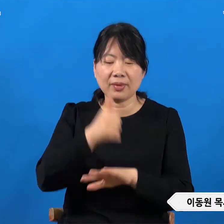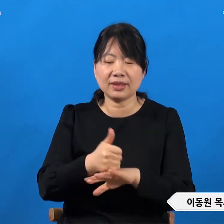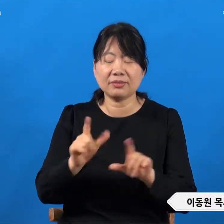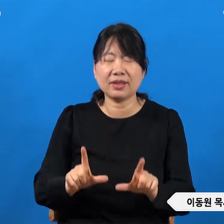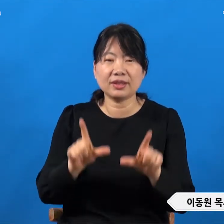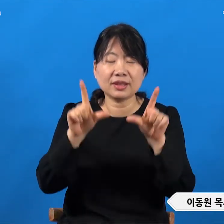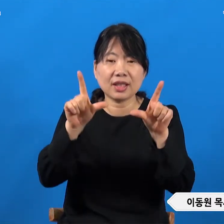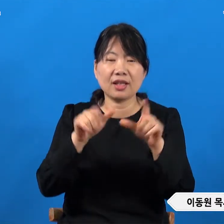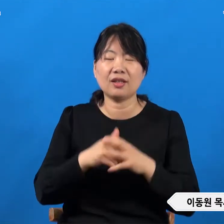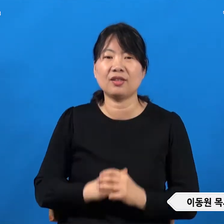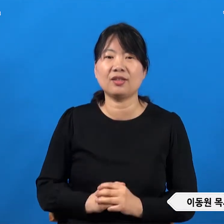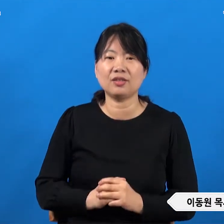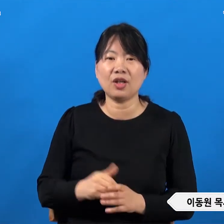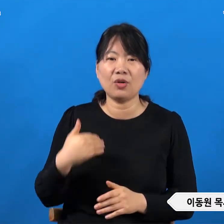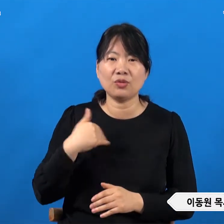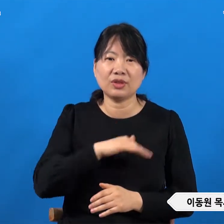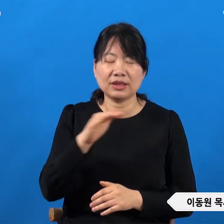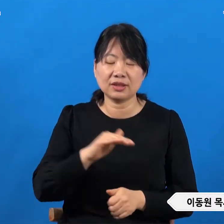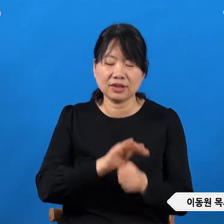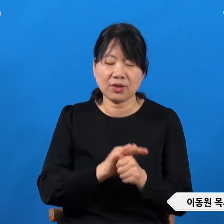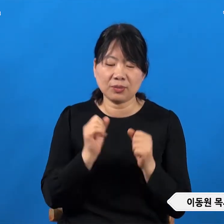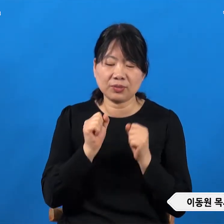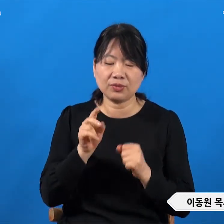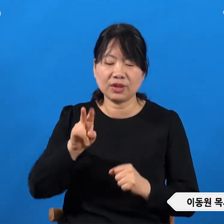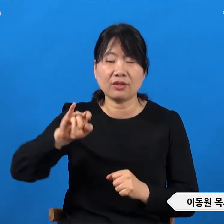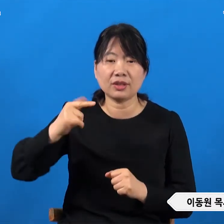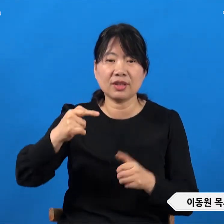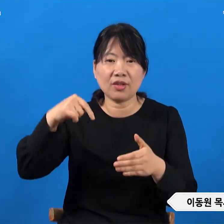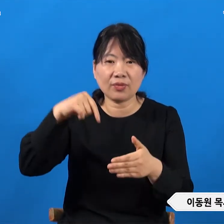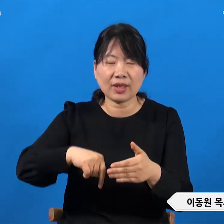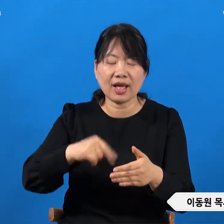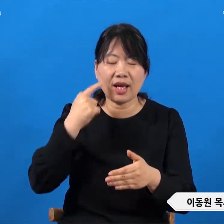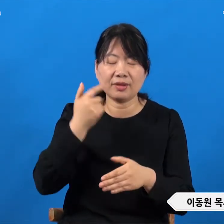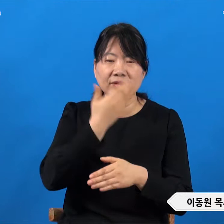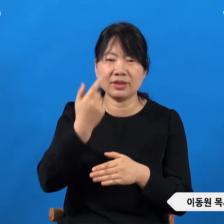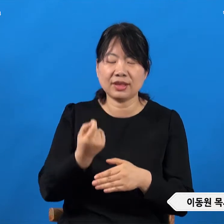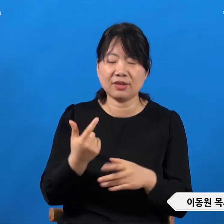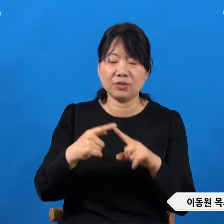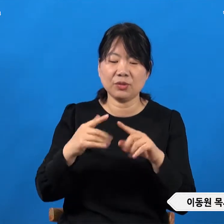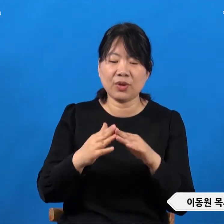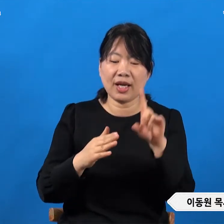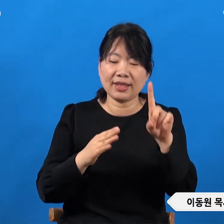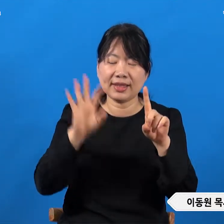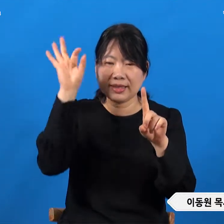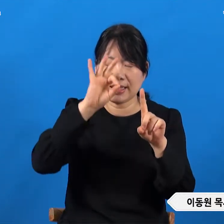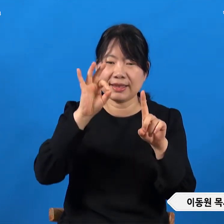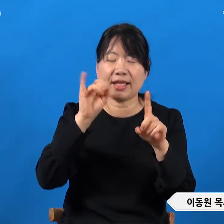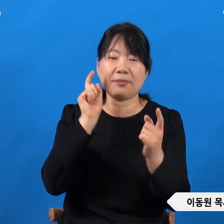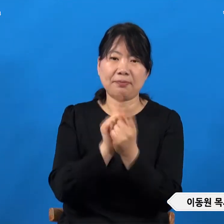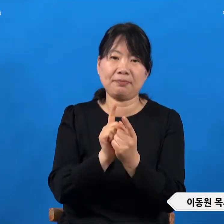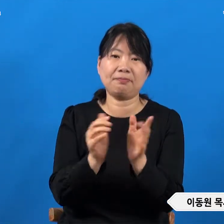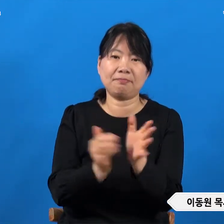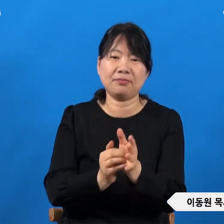마지막 날 우리는 경북 영천의 아름다운 작은 교회 하나를 찾았습니다.